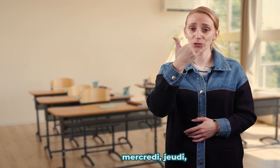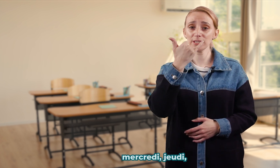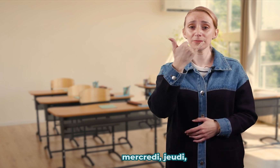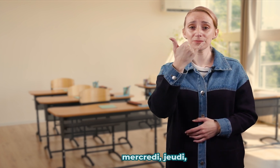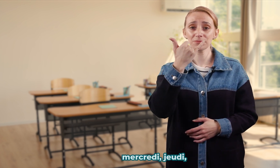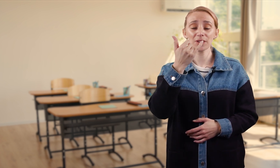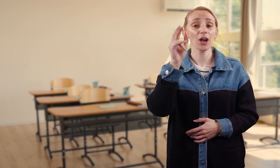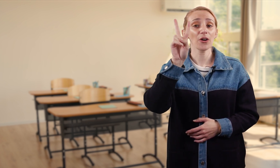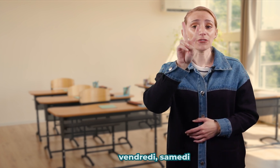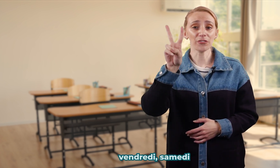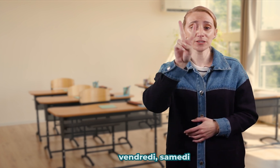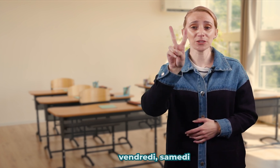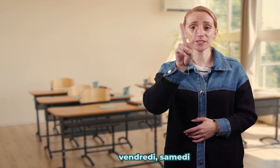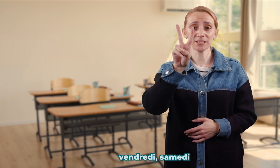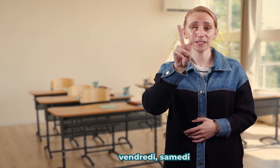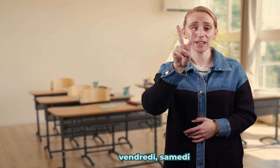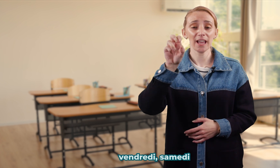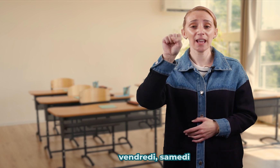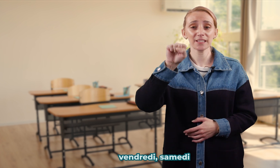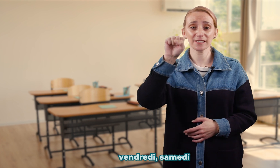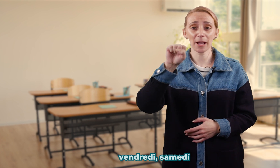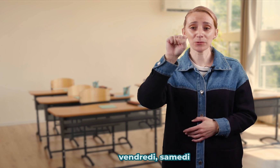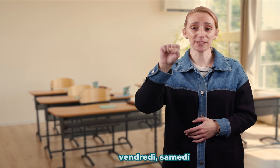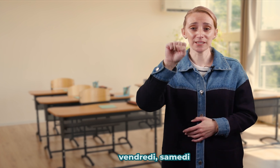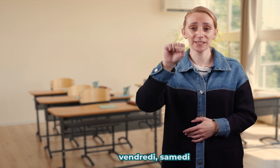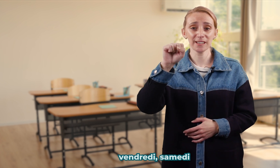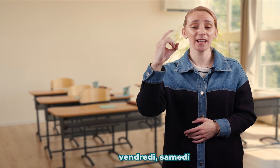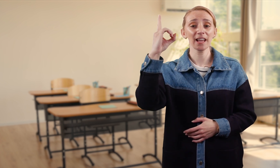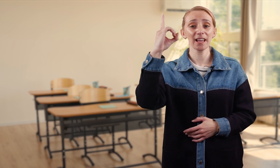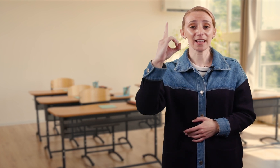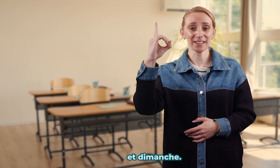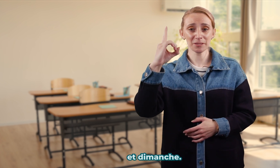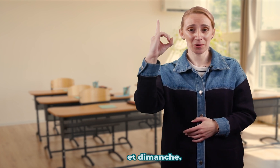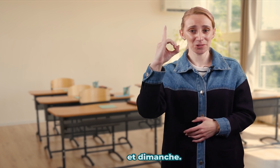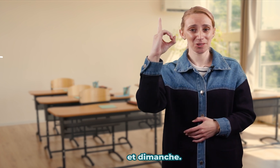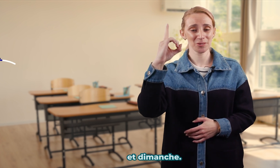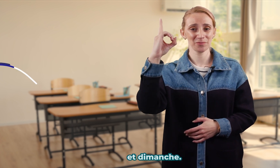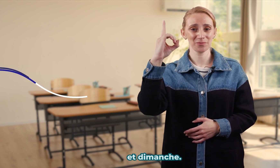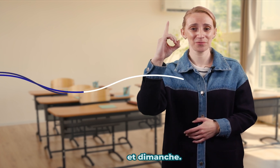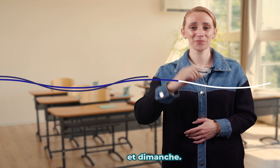jeudi, vendredi, samedi et dimanche.